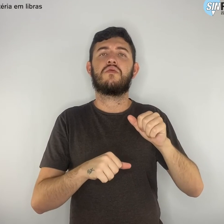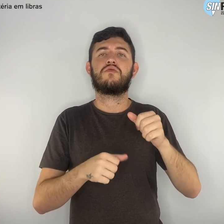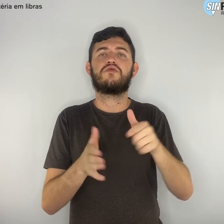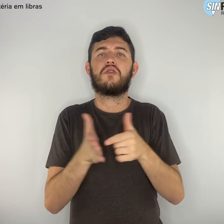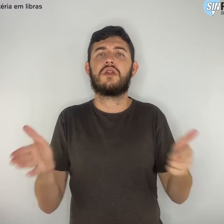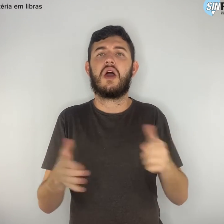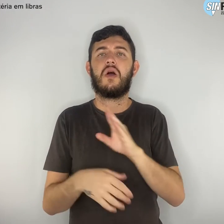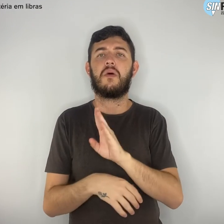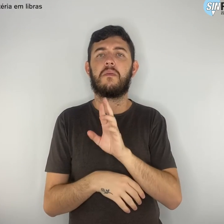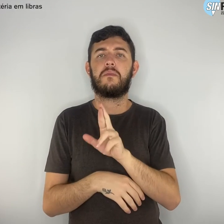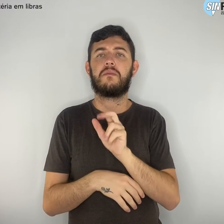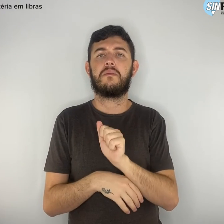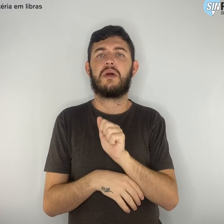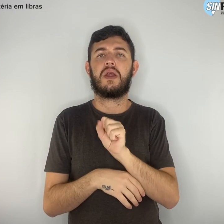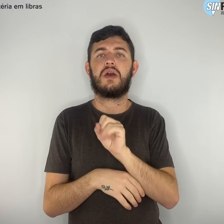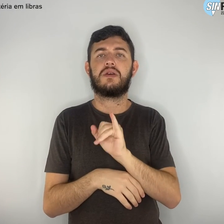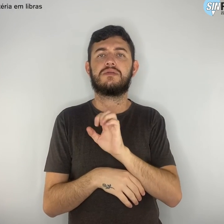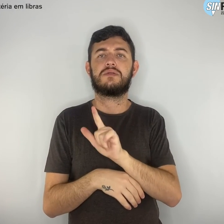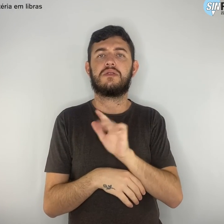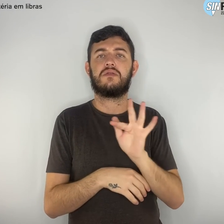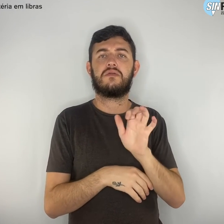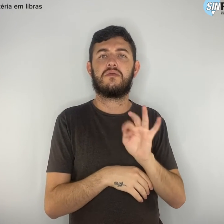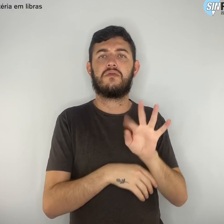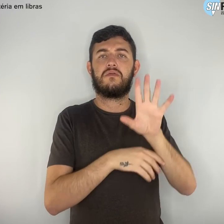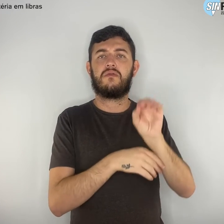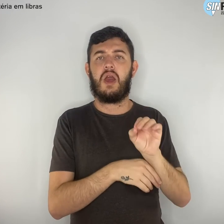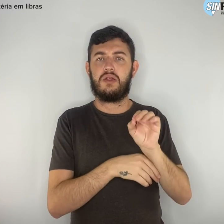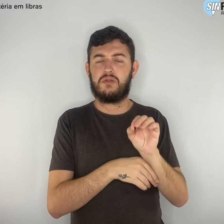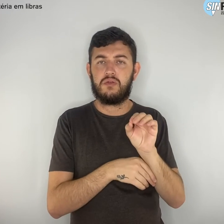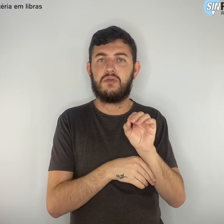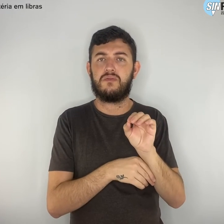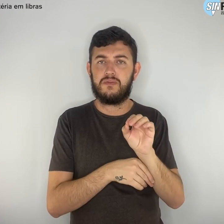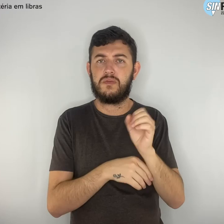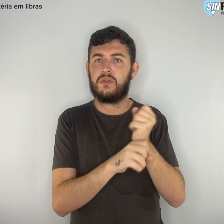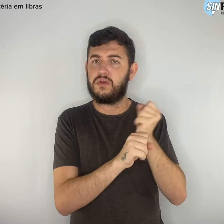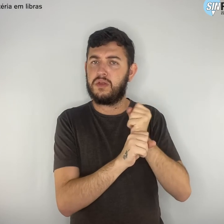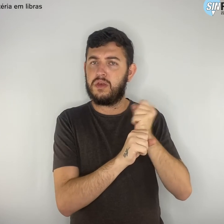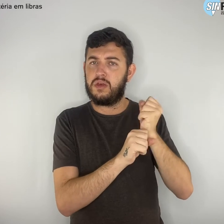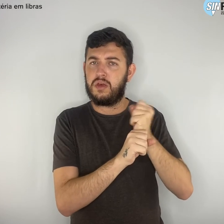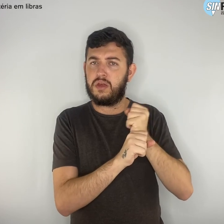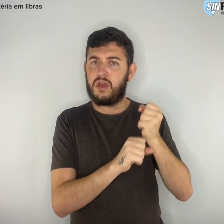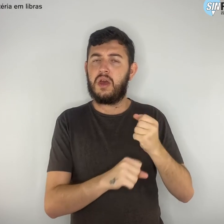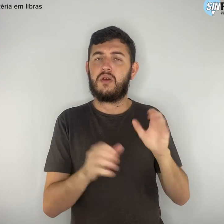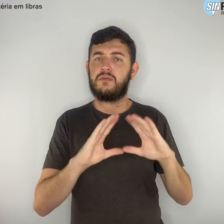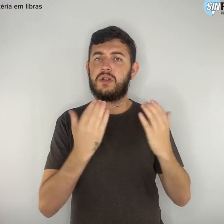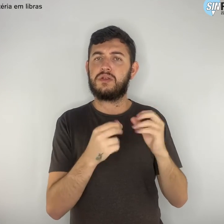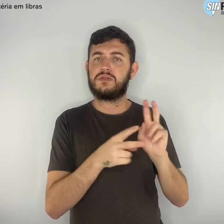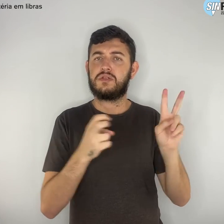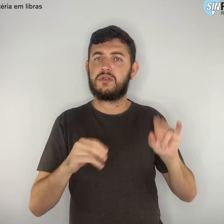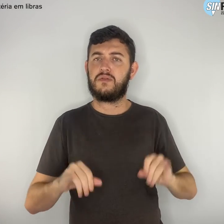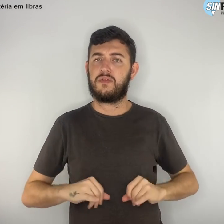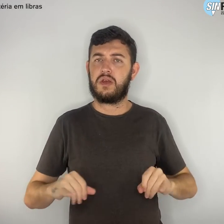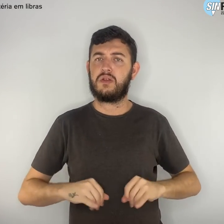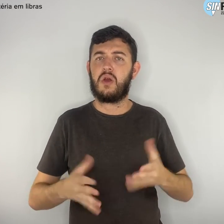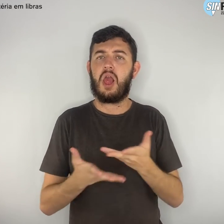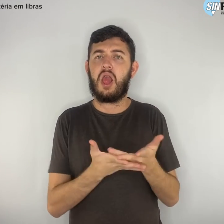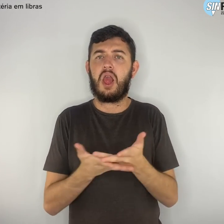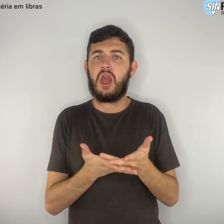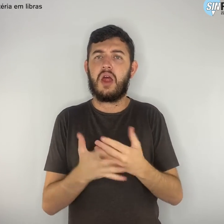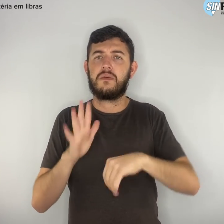últimos anos, as comunidades vêm sofrendo com a presença do garimpo ilegal, falta de comida,